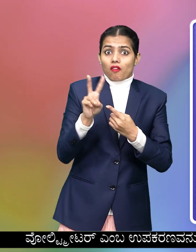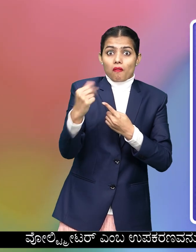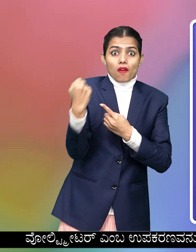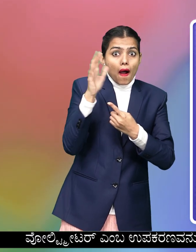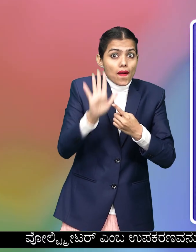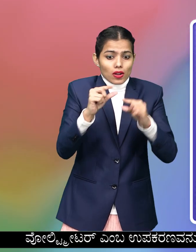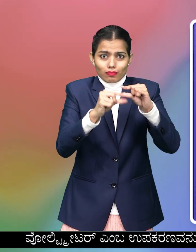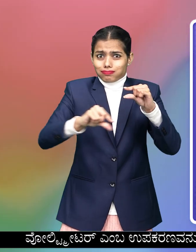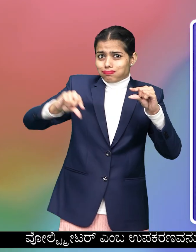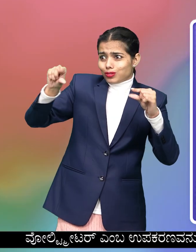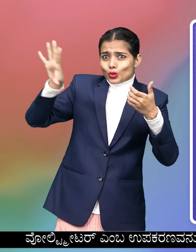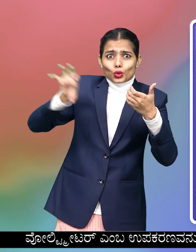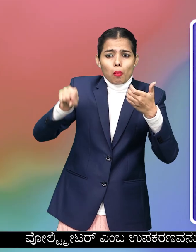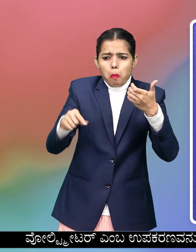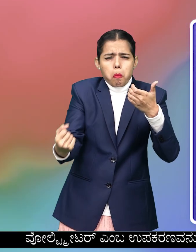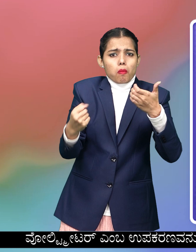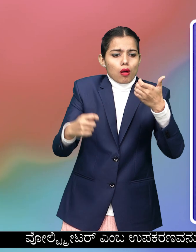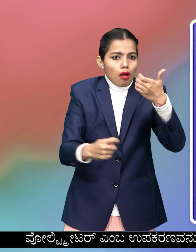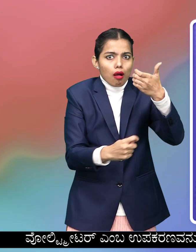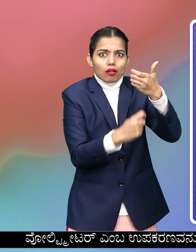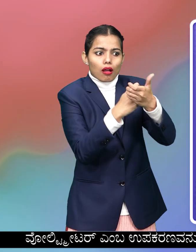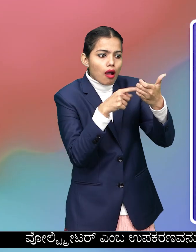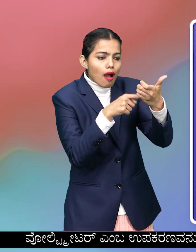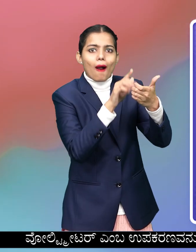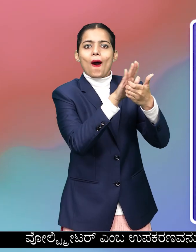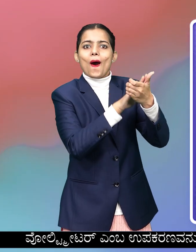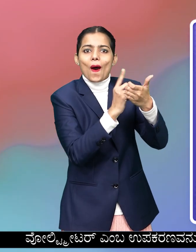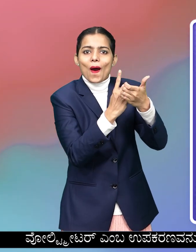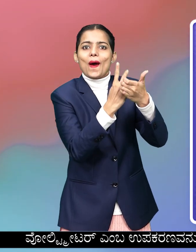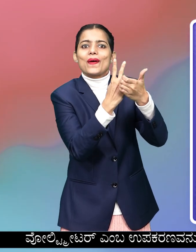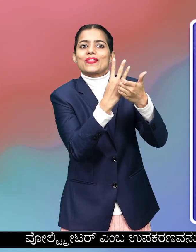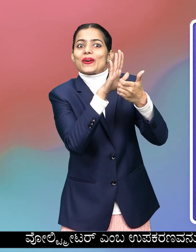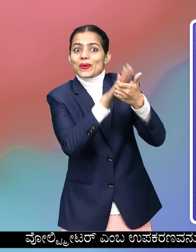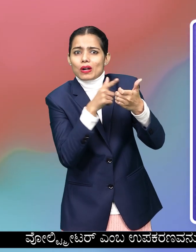ವೋಲ್ಟಿಮೀಟರ್ ಎಂಬ ಉಪಕರಣವನ್ನು ಬಳಸಿಕೊಂಡು ಸಂಭಾವ್ಯ ವ್ಯತ್ಯಾಸವನ್ನು ಅಳೆಯಲಾಗುತ್ತದೆ.